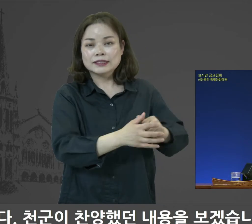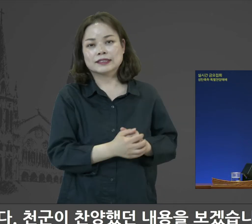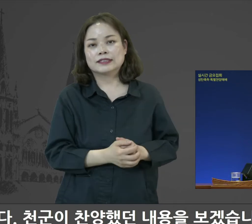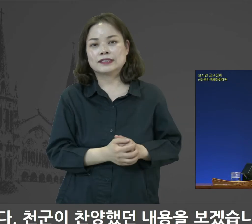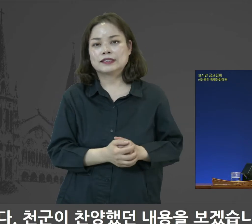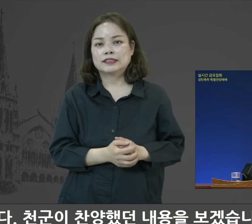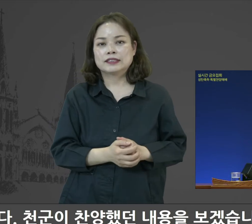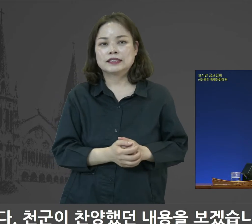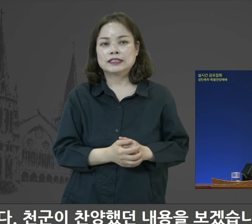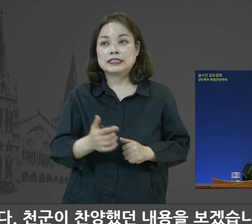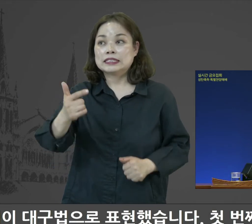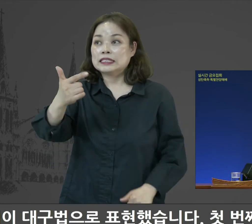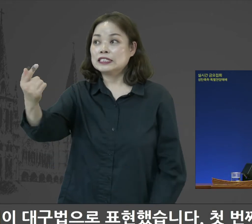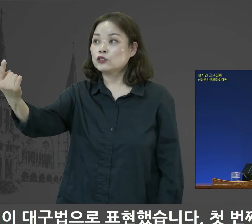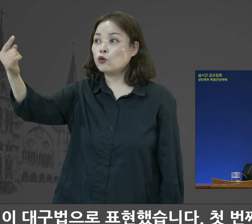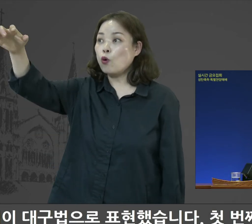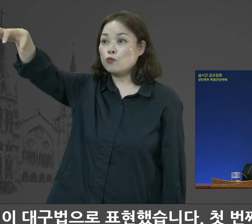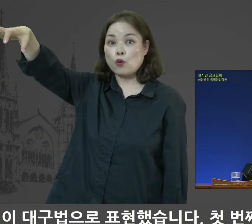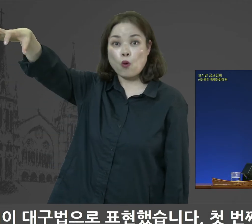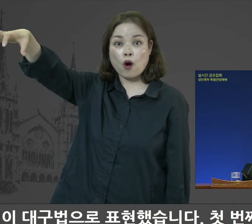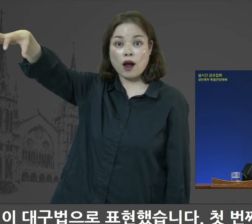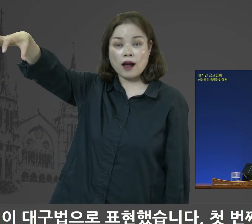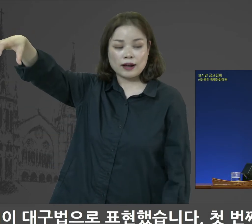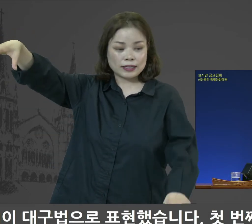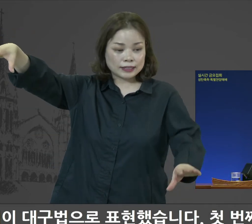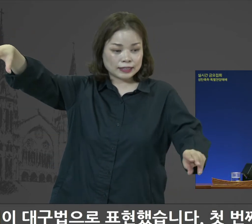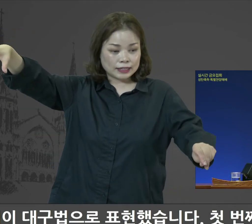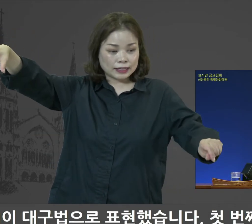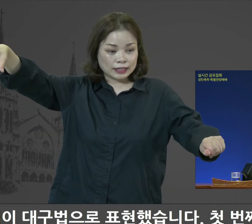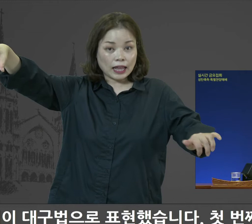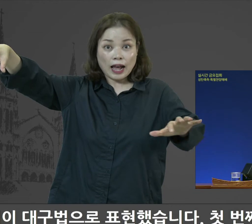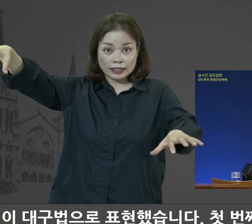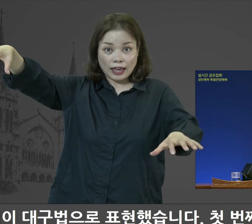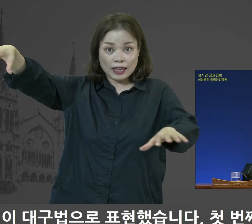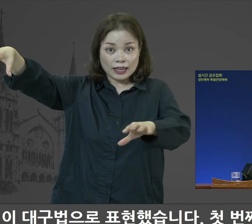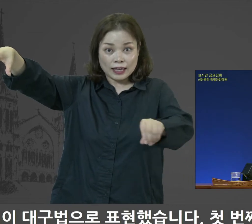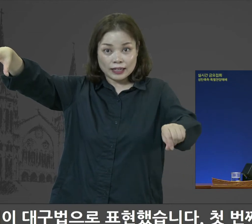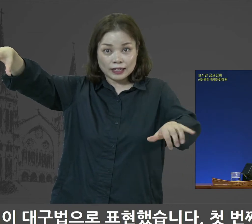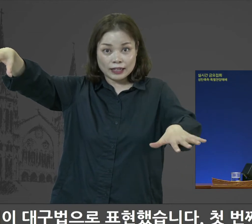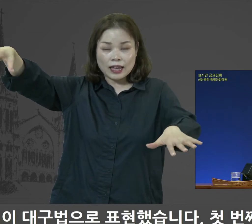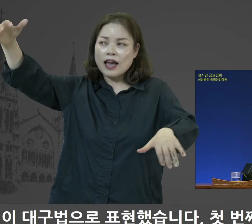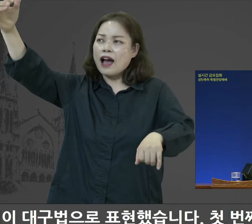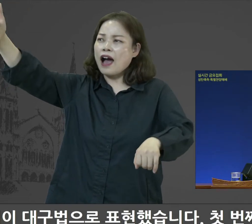있습니다. 지극히 높은 곳과 땅에서는, 다음은